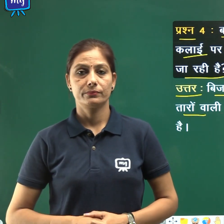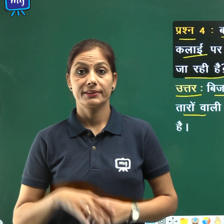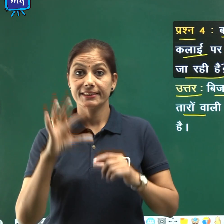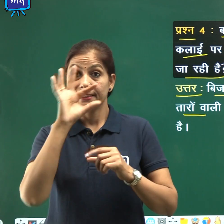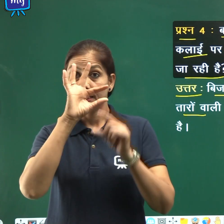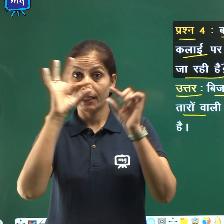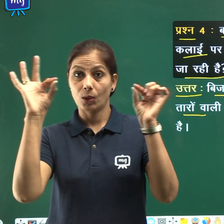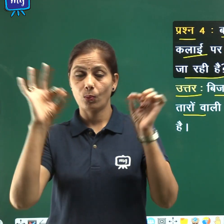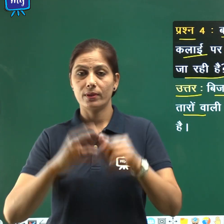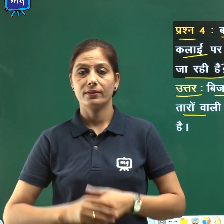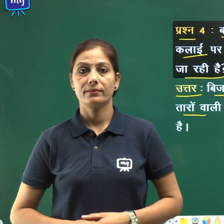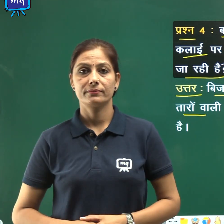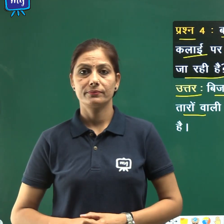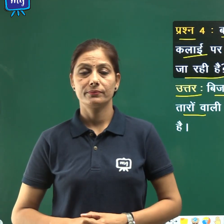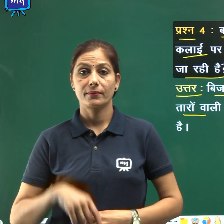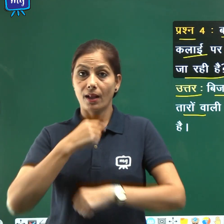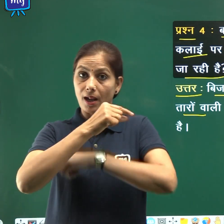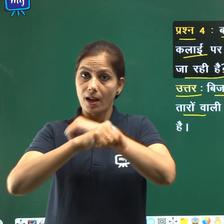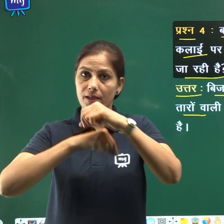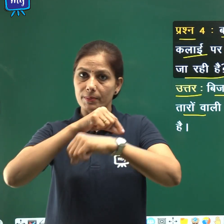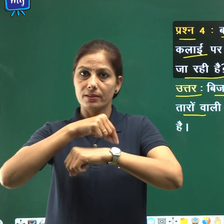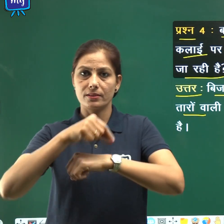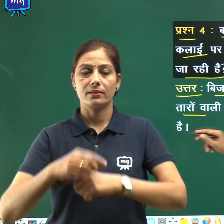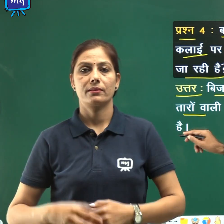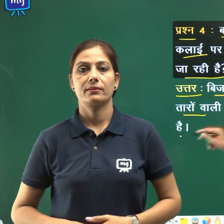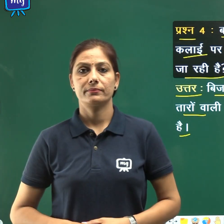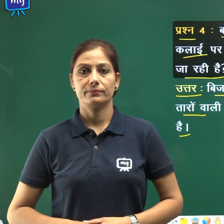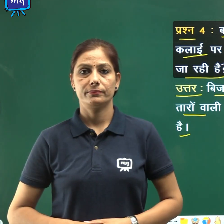तारों वाली राखी बांधी जा रही है।